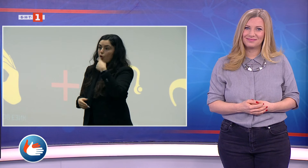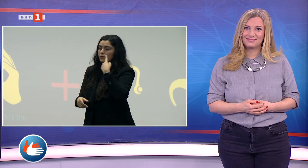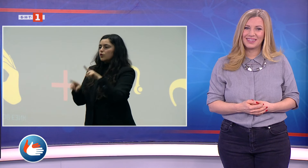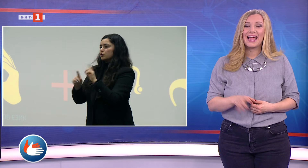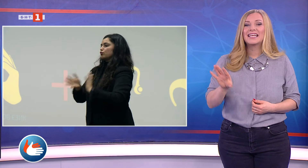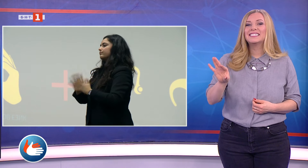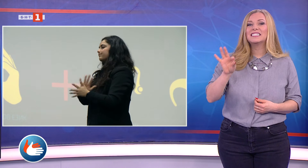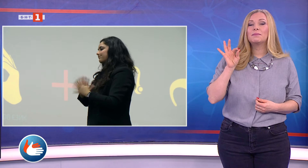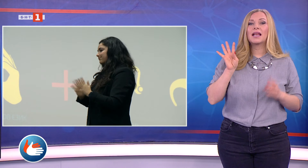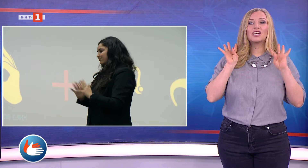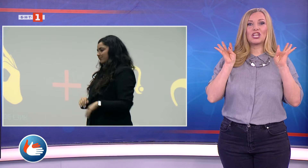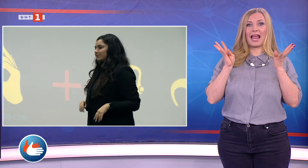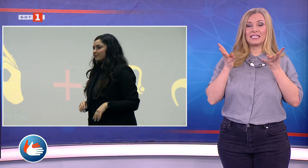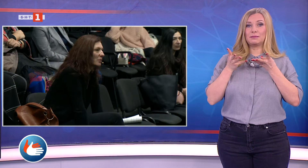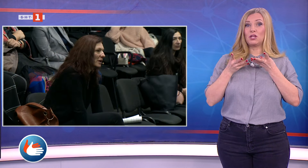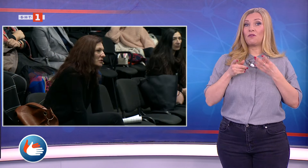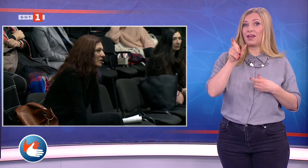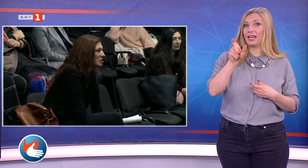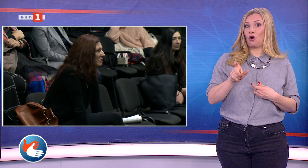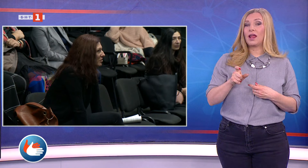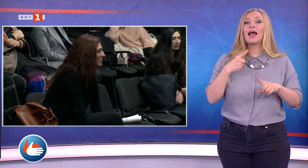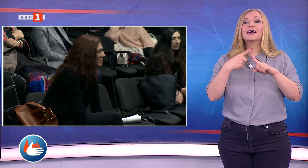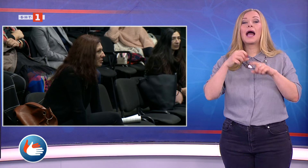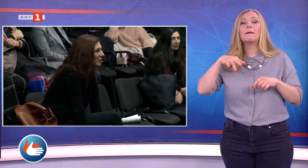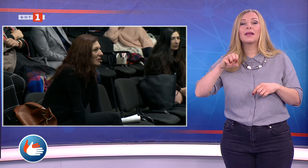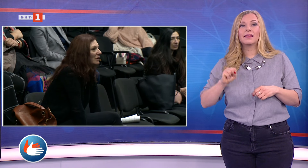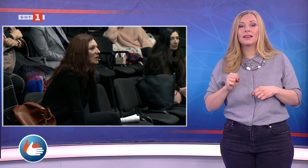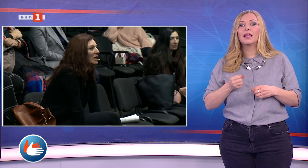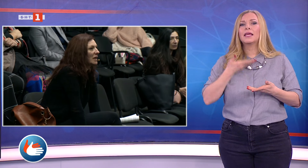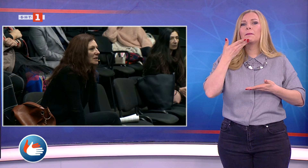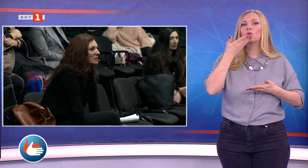Избира Шекспировият герой Хамлет и монолога му «Да бъдеш или да не бъдеш».